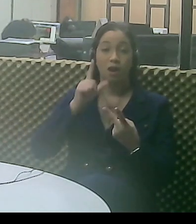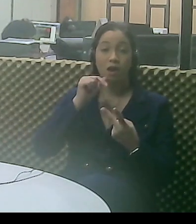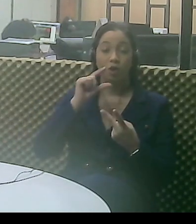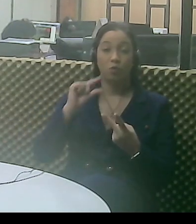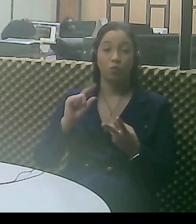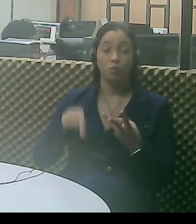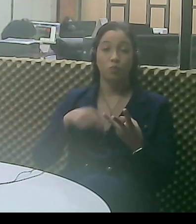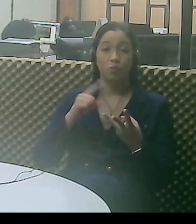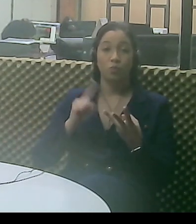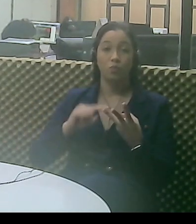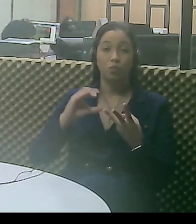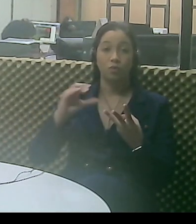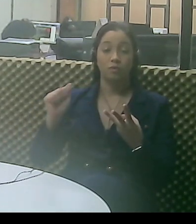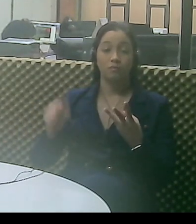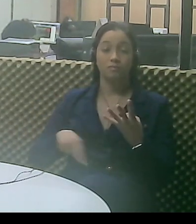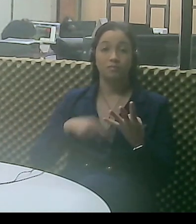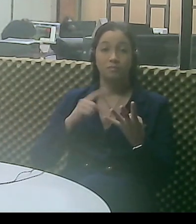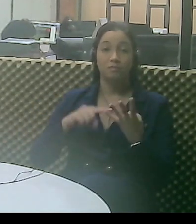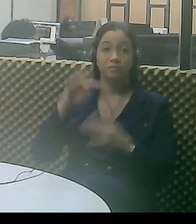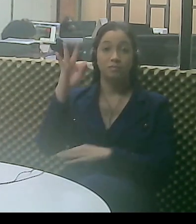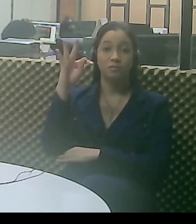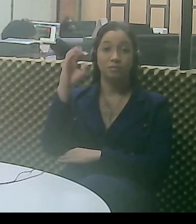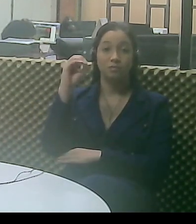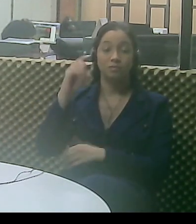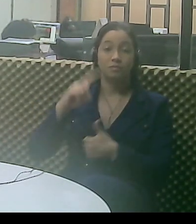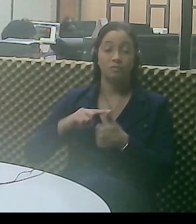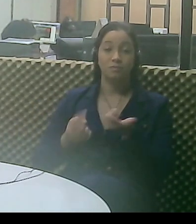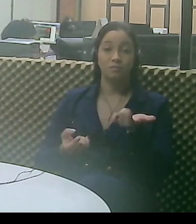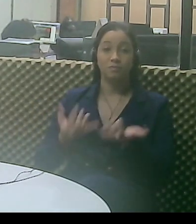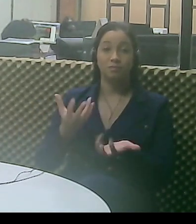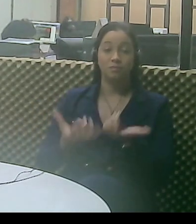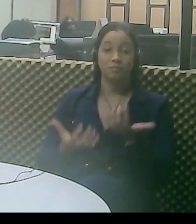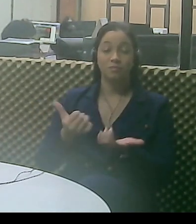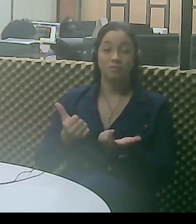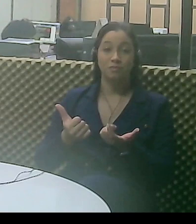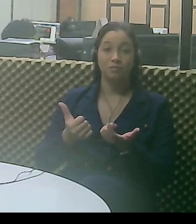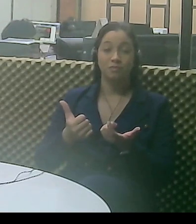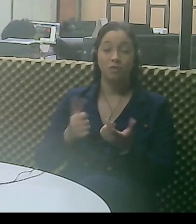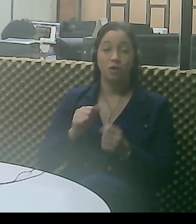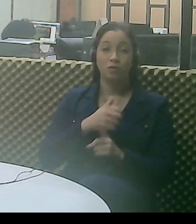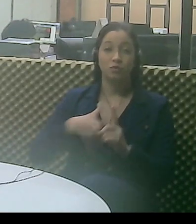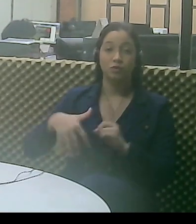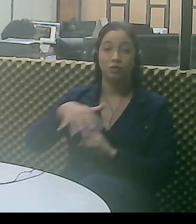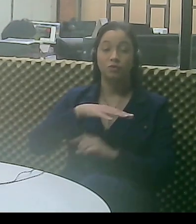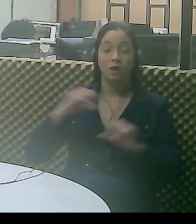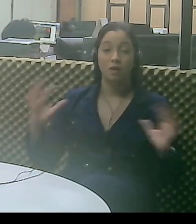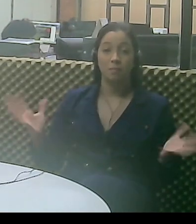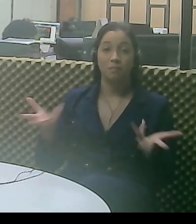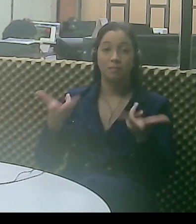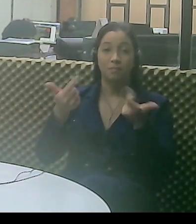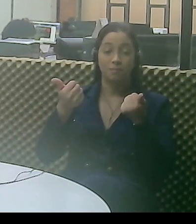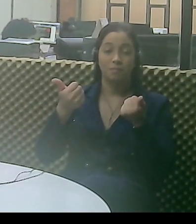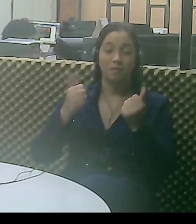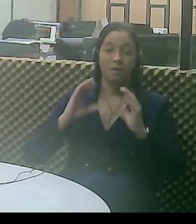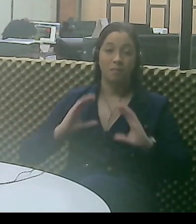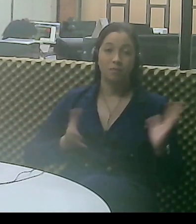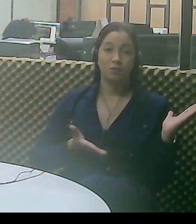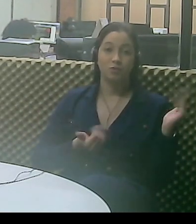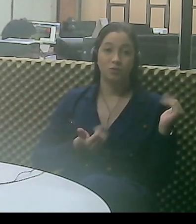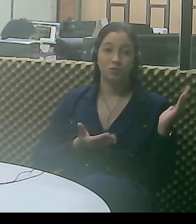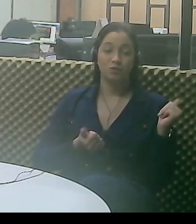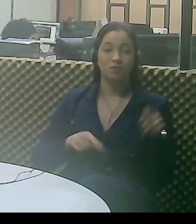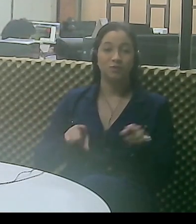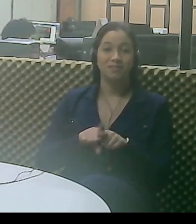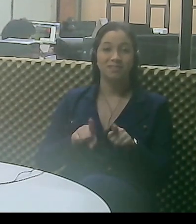Lagoinha, Campo Alegre, Tocantins, Planalto, no Complexo Social do bairro Maravilha, Praça da Juventude,